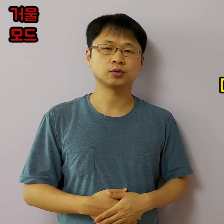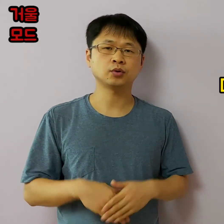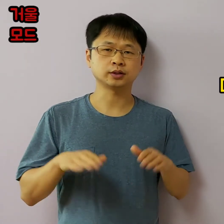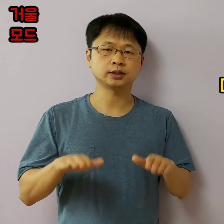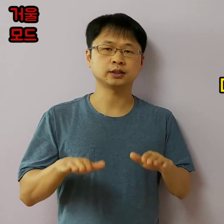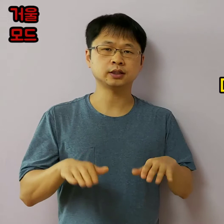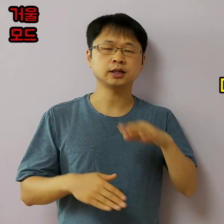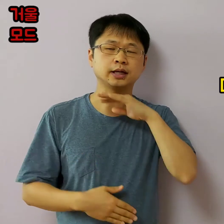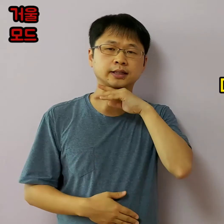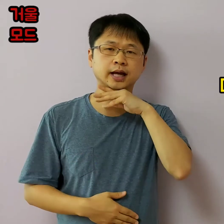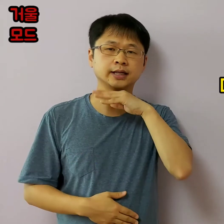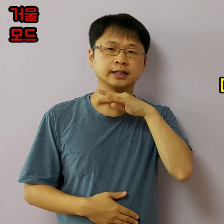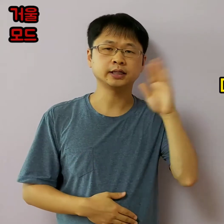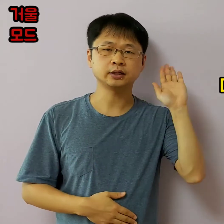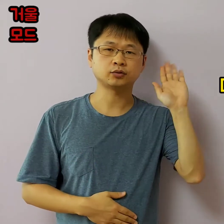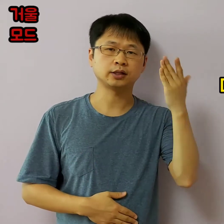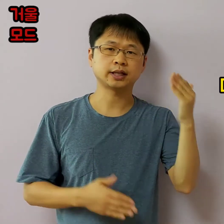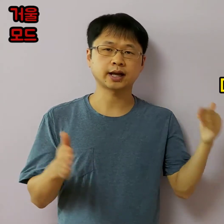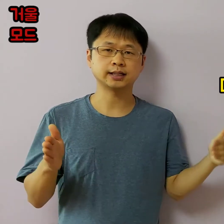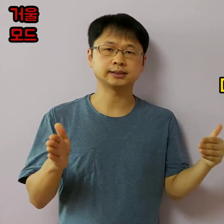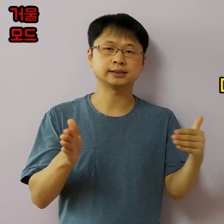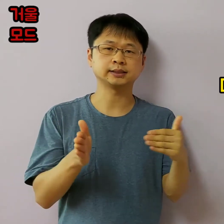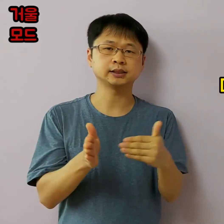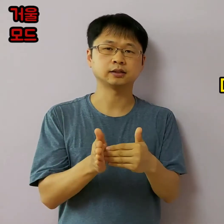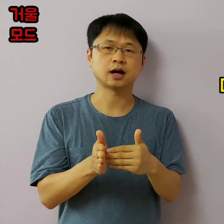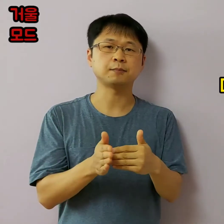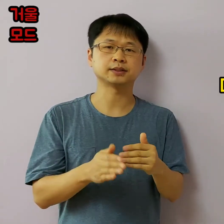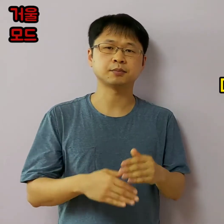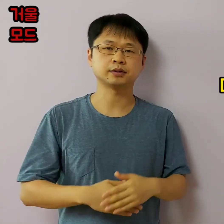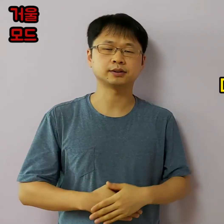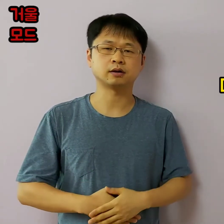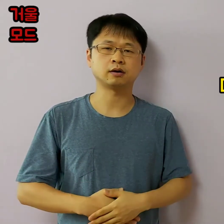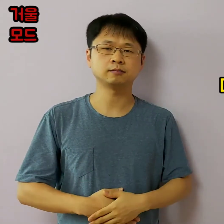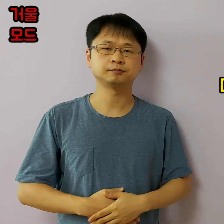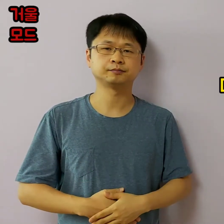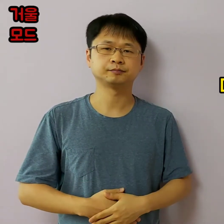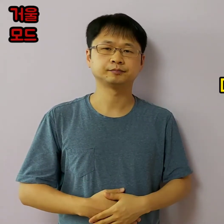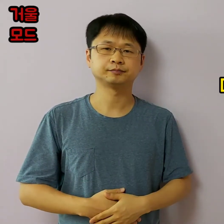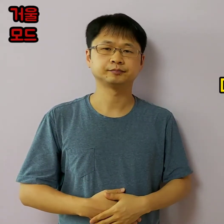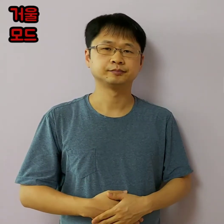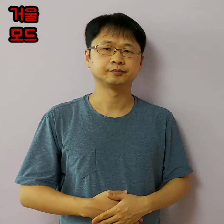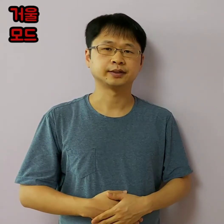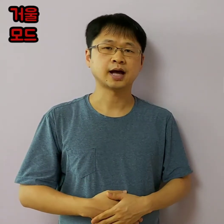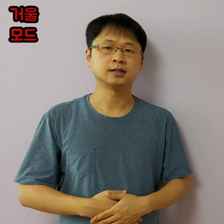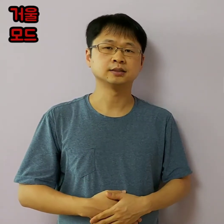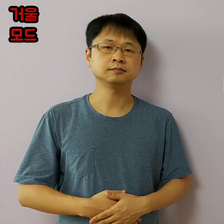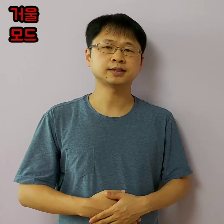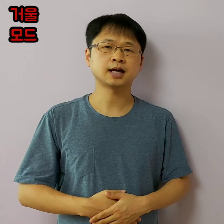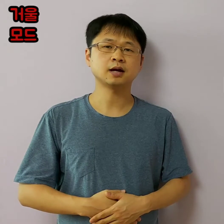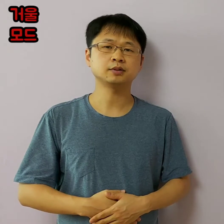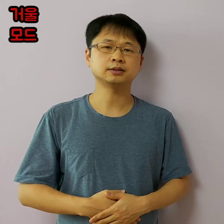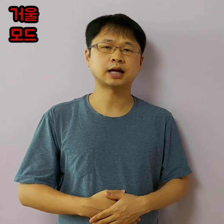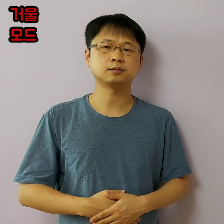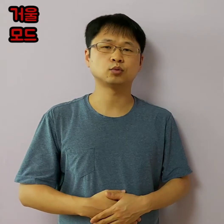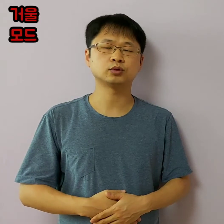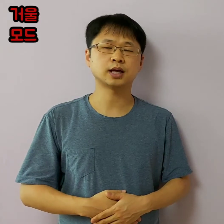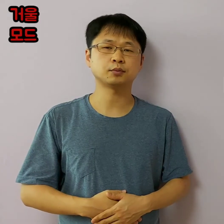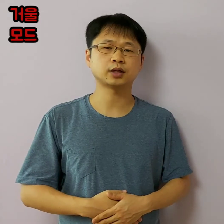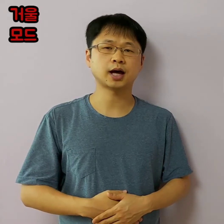먹도록 이 나이 될 때까지 앞에서 배웠죠. 다음 사람을 잘 모르나